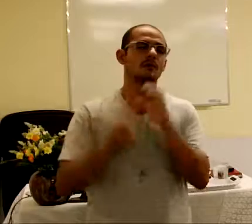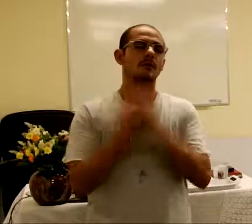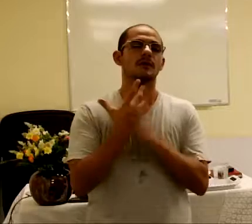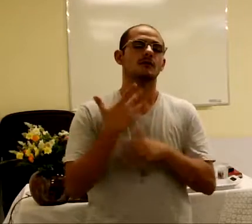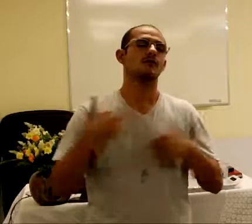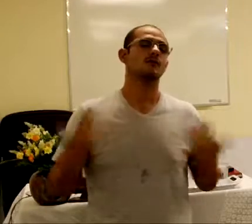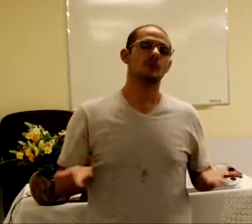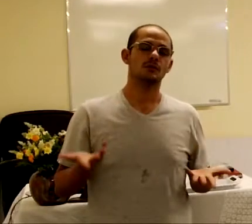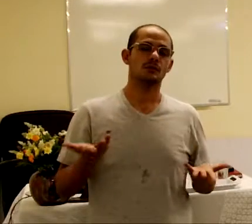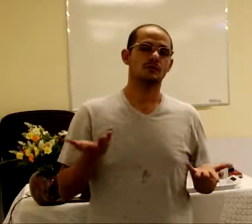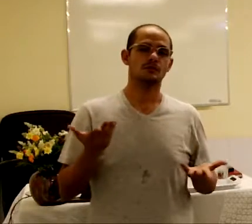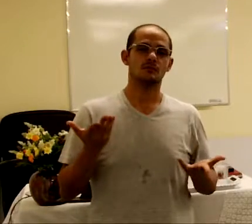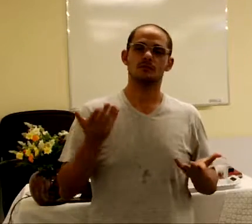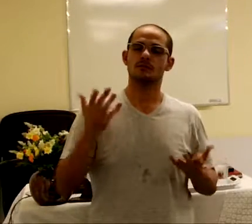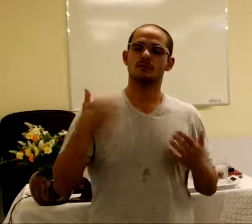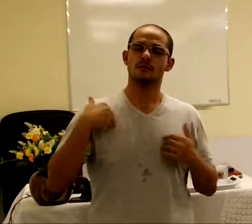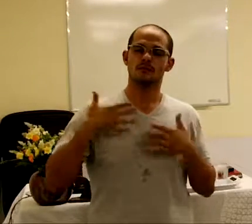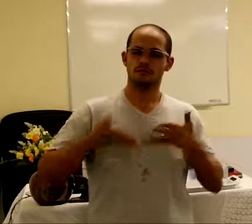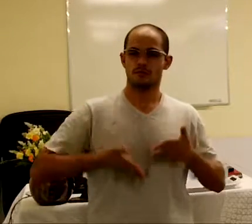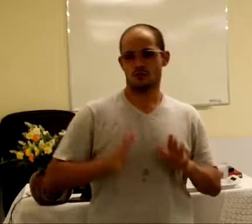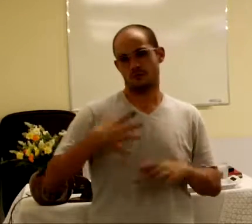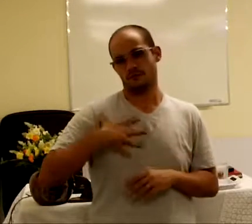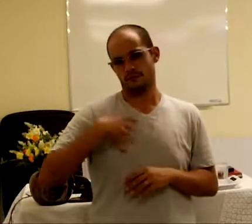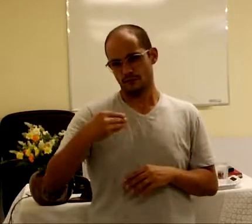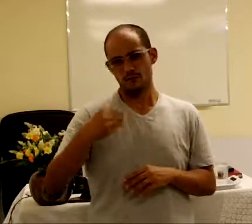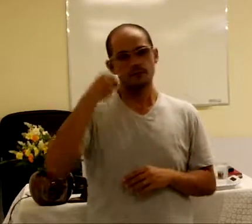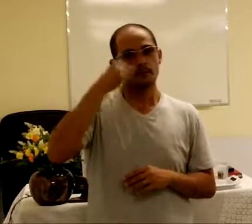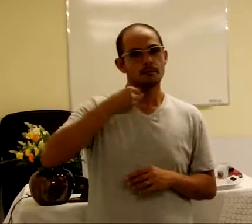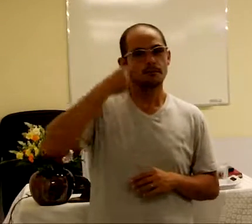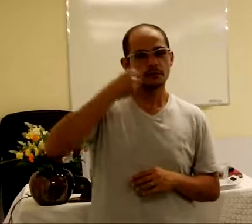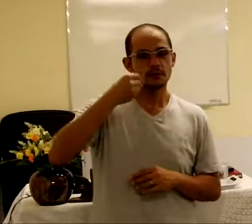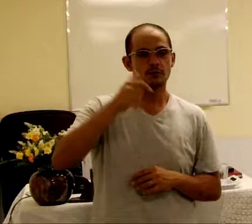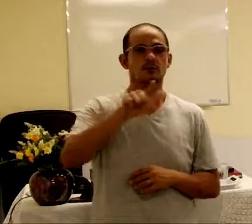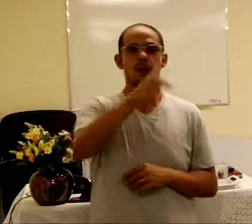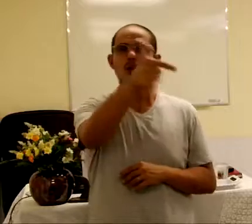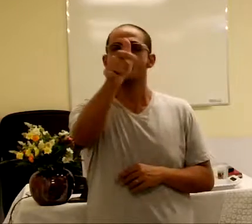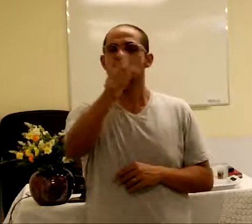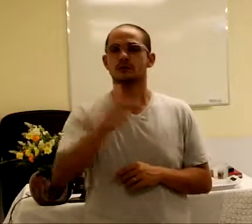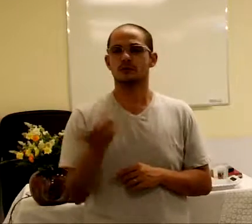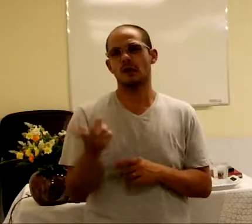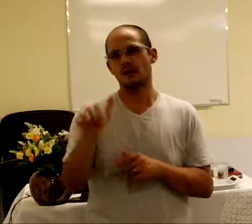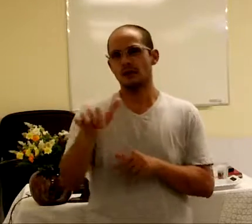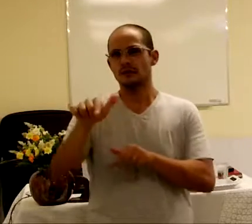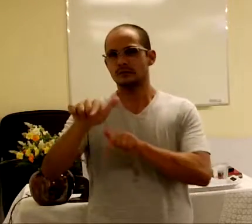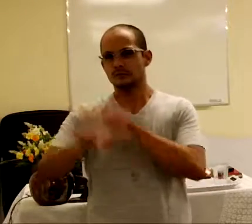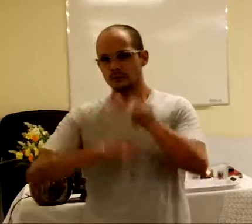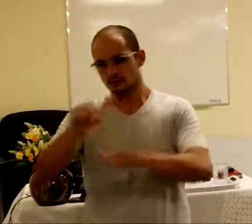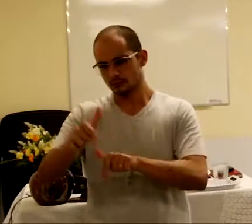Quando eu convivo com meu filho. Para mim, isso é uma experiência divina. Para outro, é uma outra coisa. É um trabalho que ele